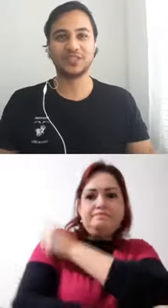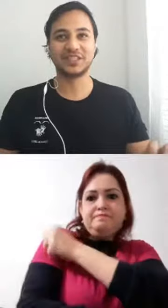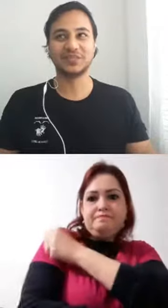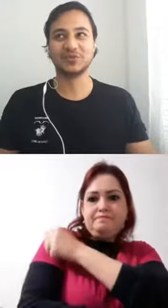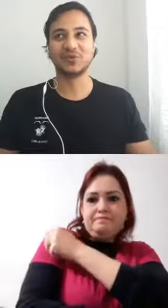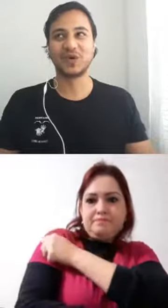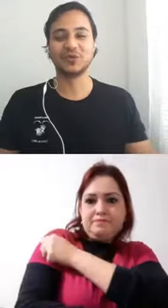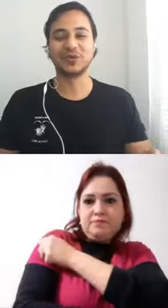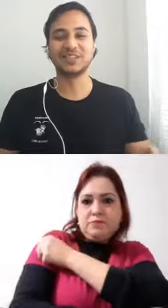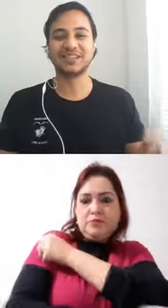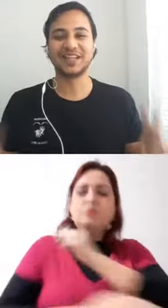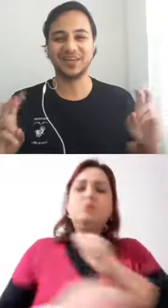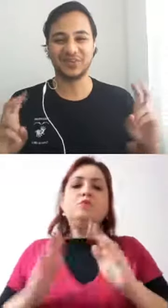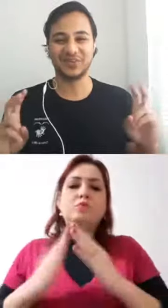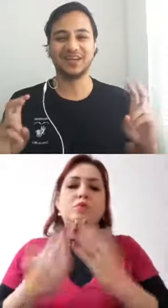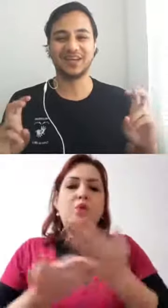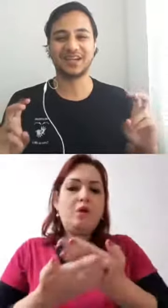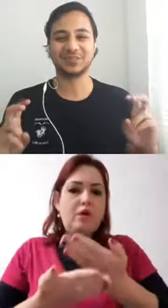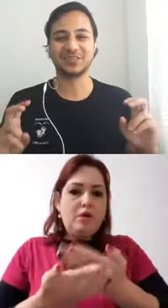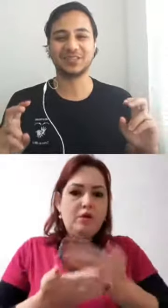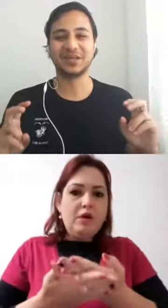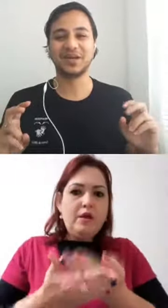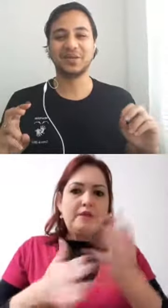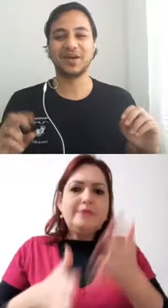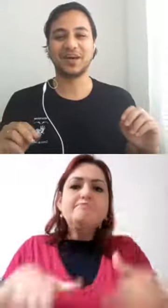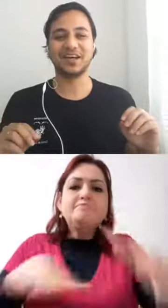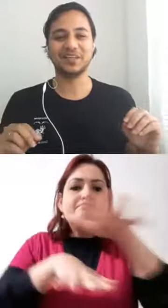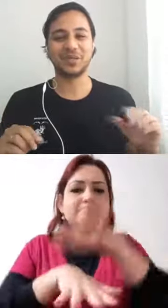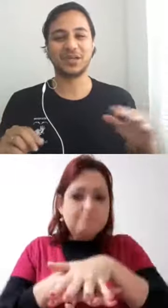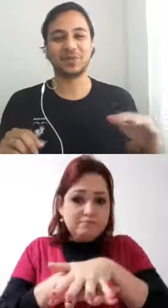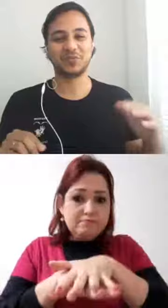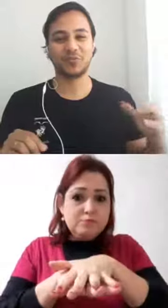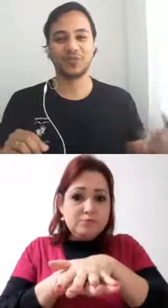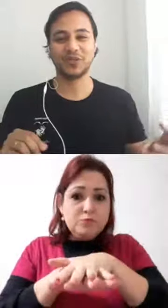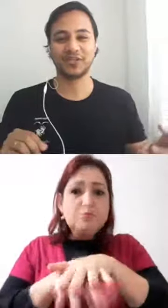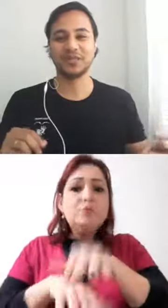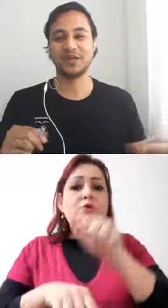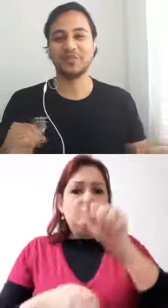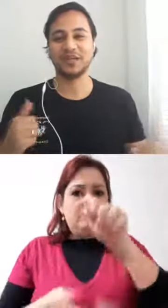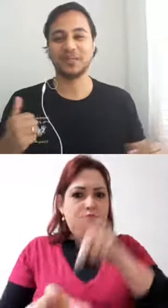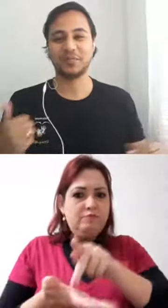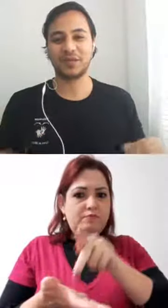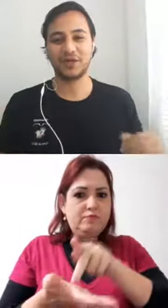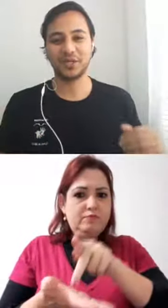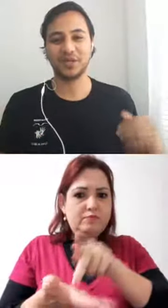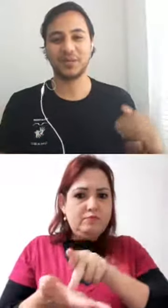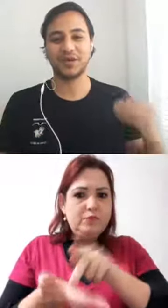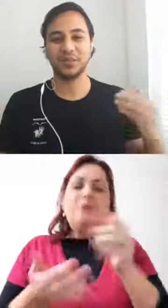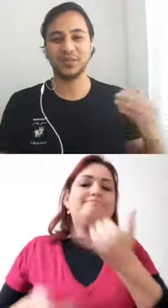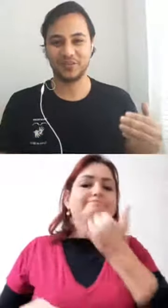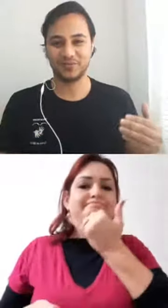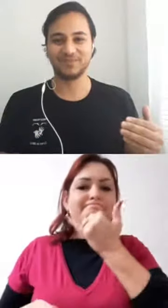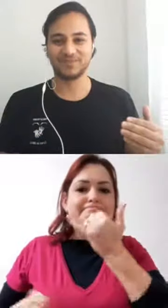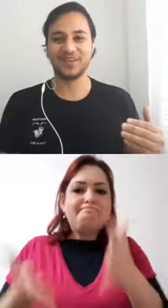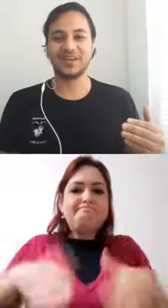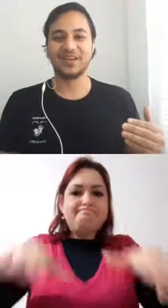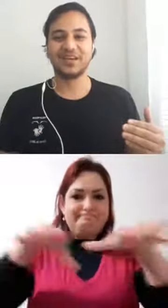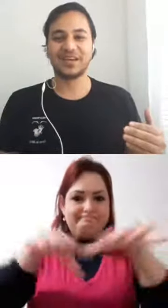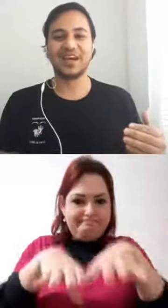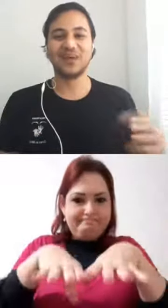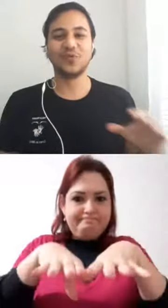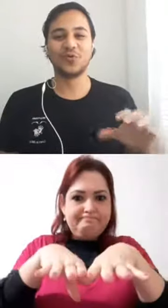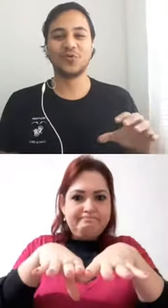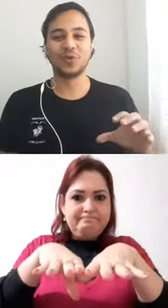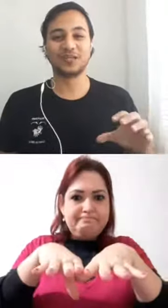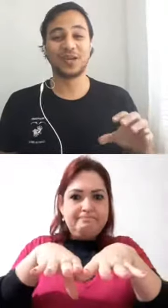vamos dizer assim, um aluno estranho, entre aspas, diante para os professores, para a equipe pedagógica, para a direção. Ele